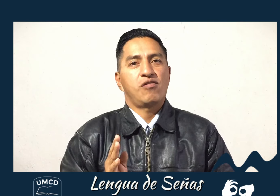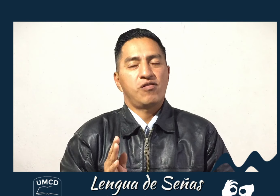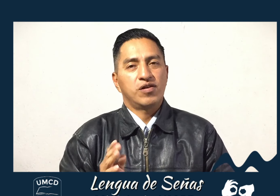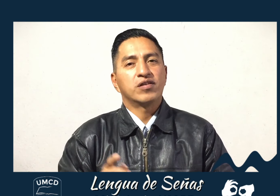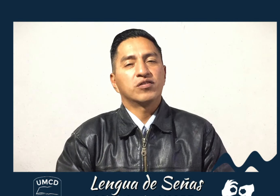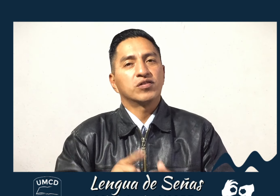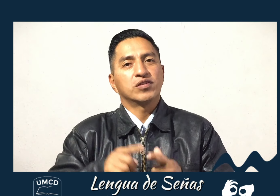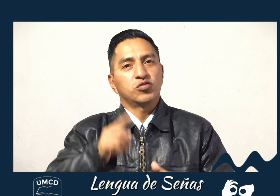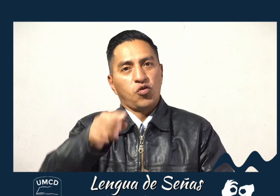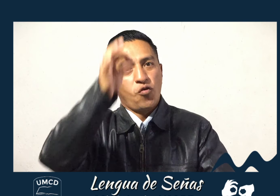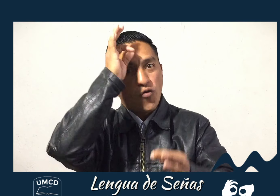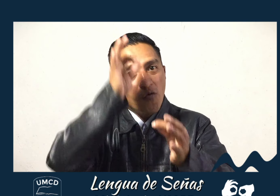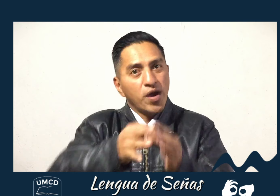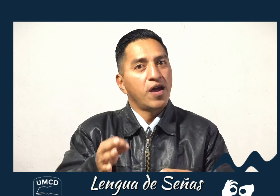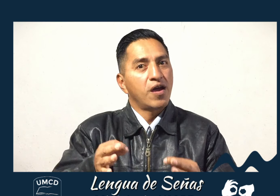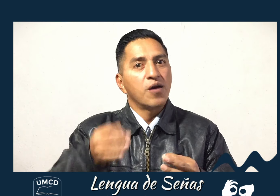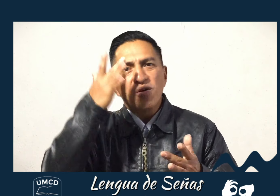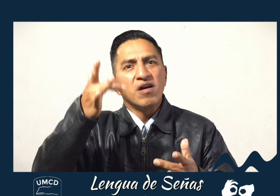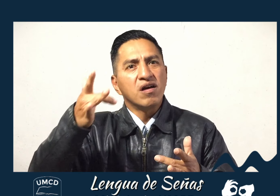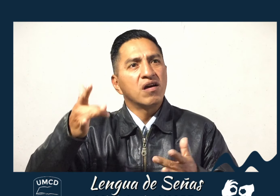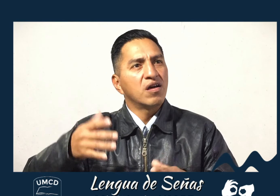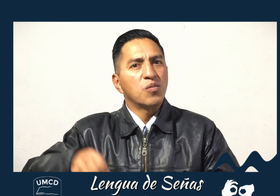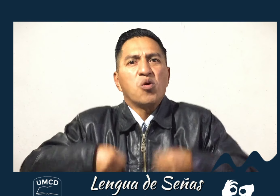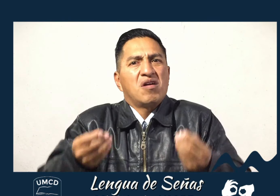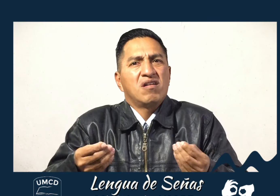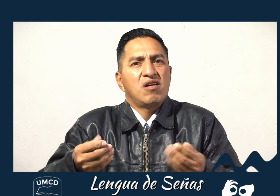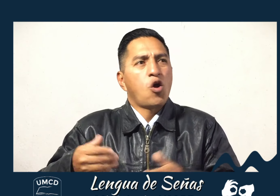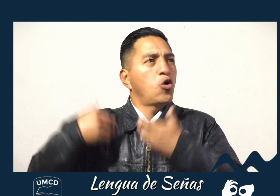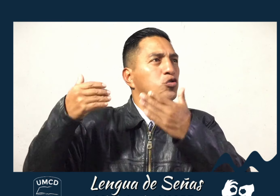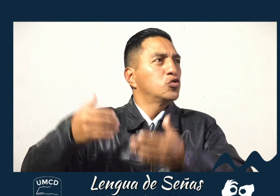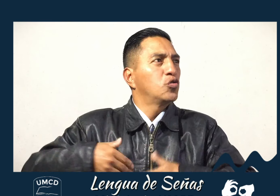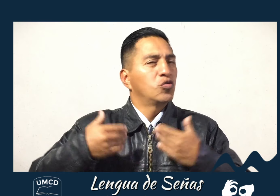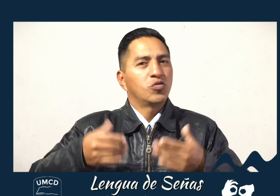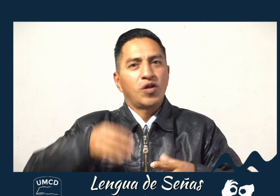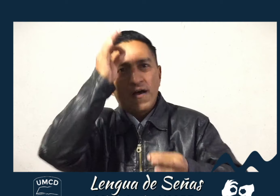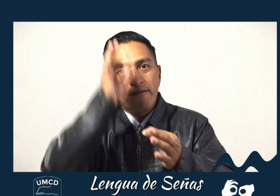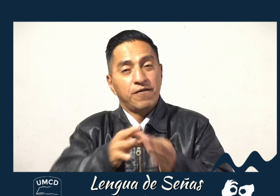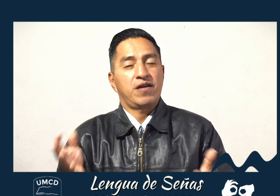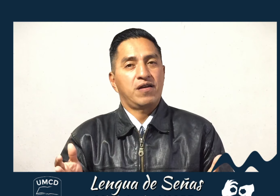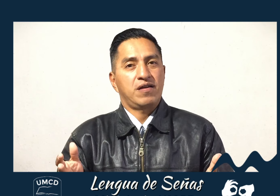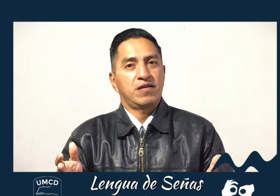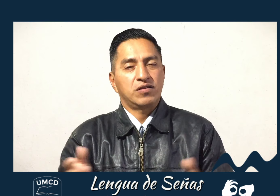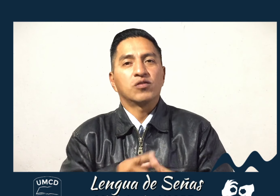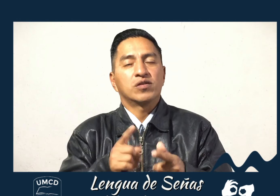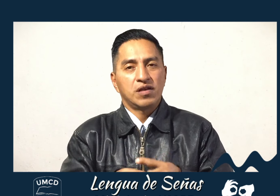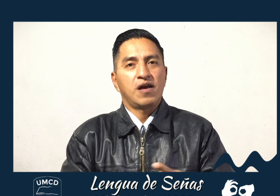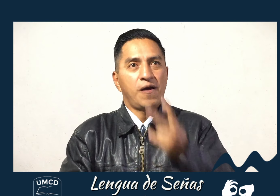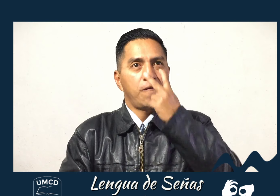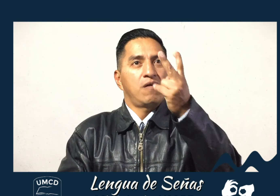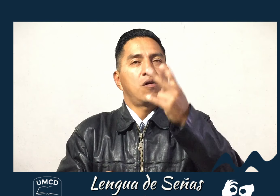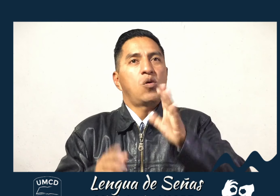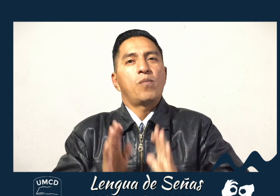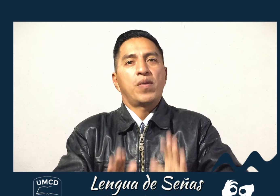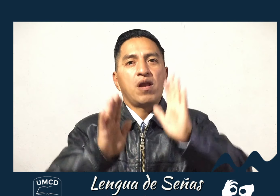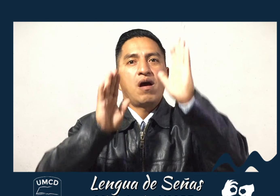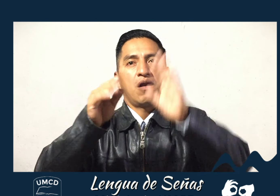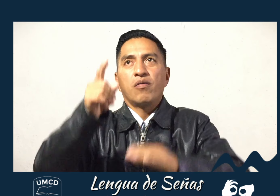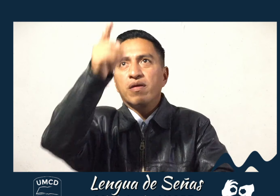se produjo el resultado de la fe, o en ellos se evidenció el resultado de la fe, haber